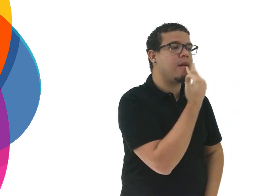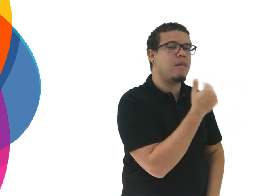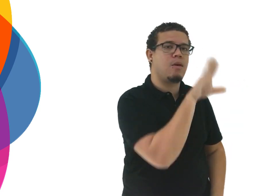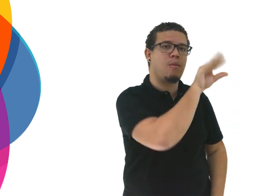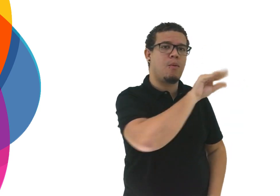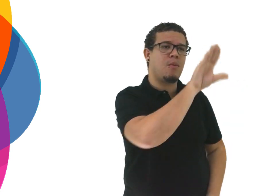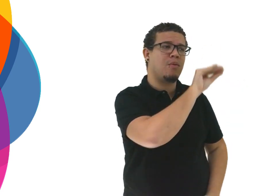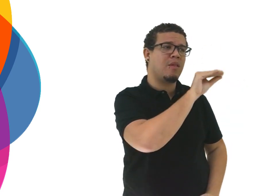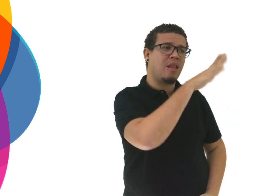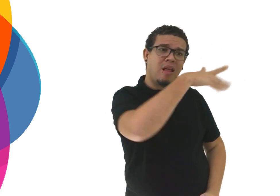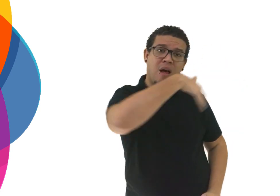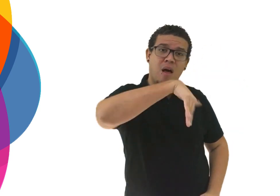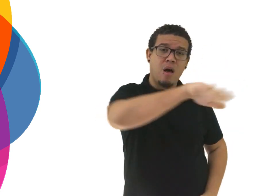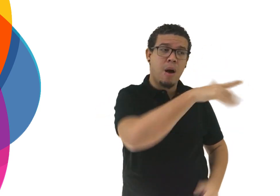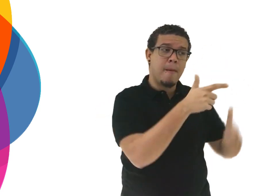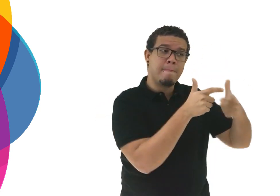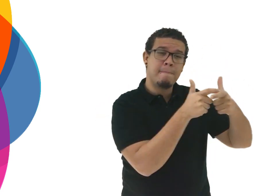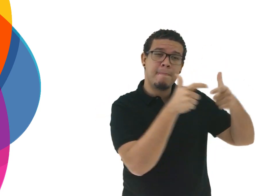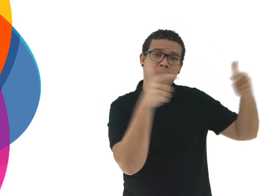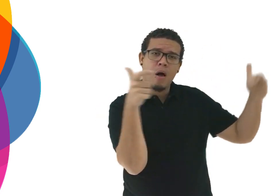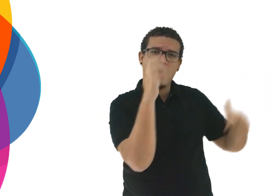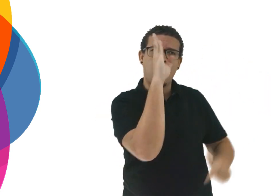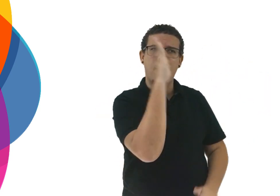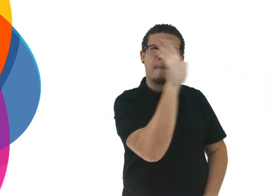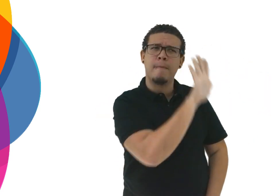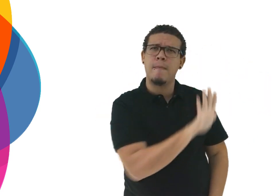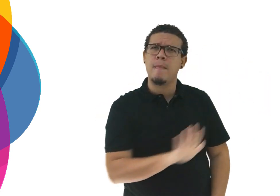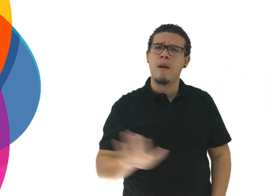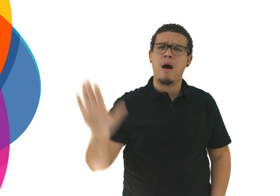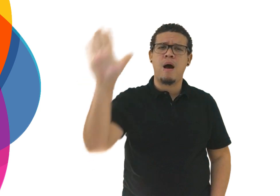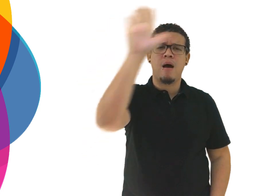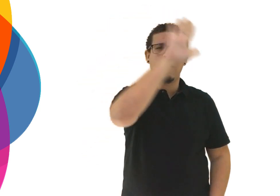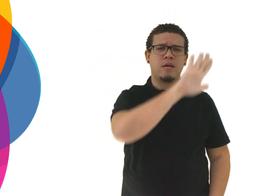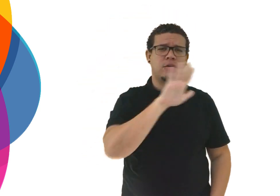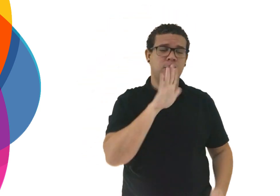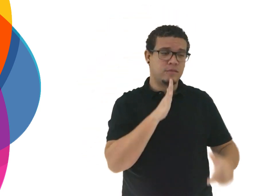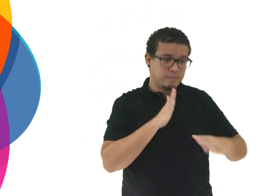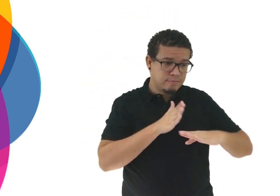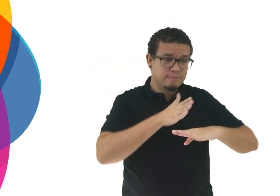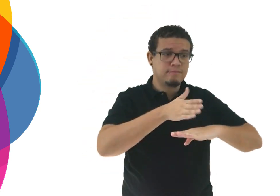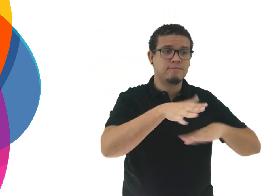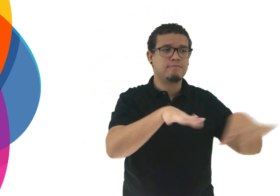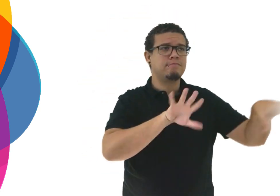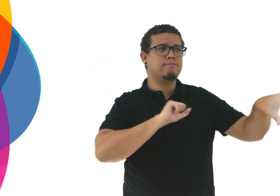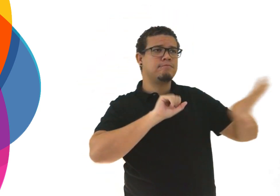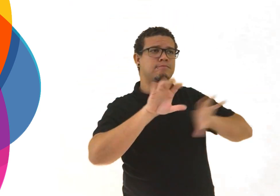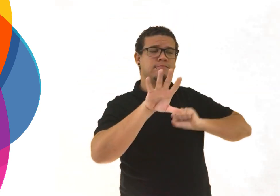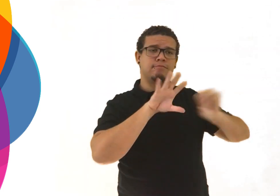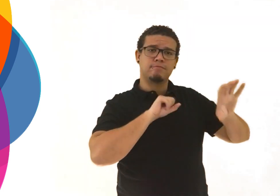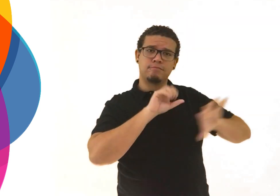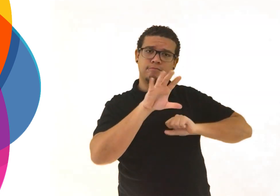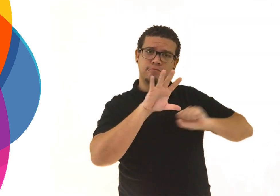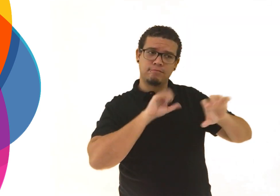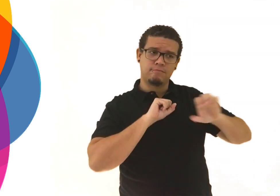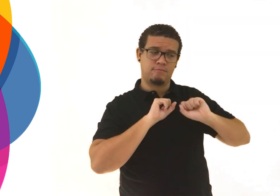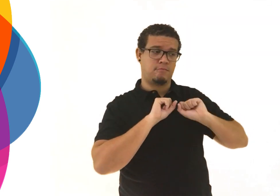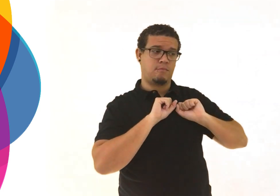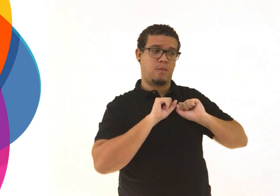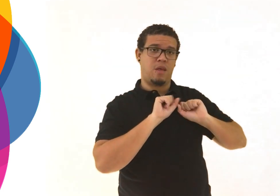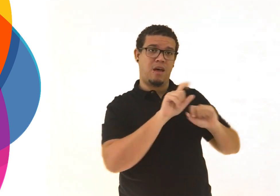comprovam a sua existência, sendo que a sua estrutura é totalmente diferente das outras línguas e que a maioria